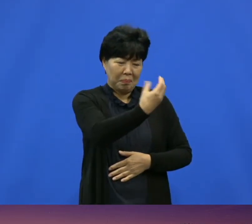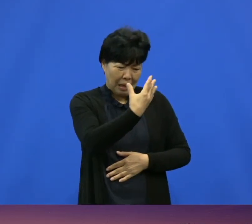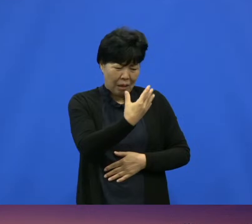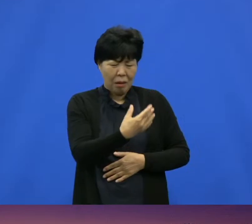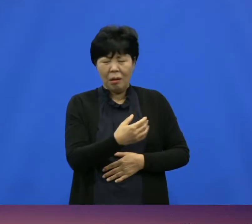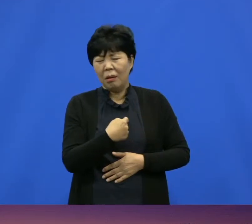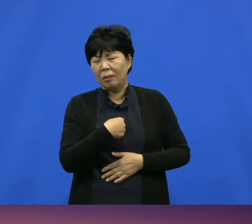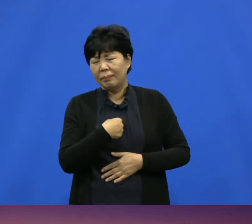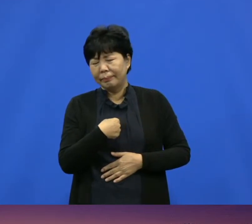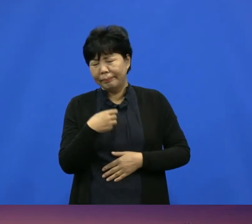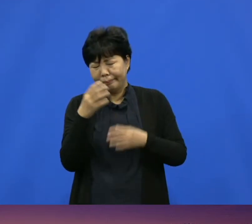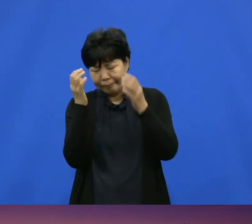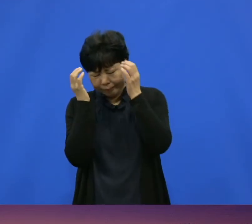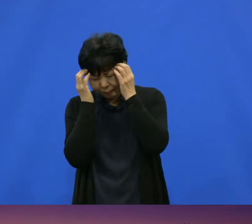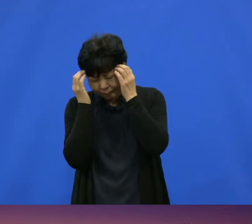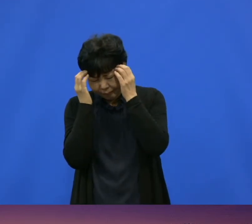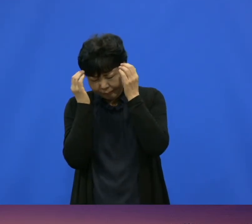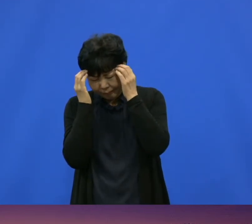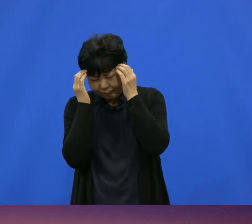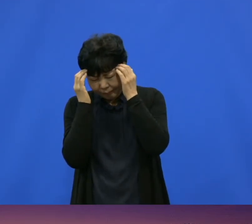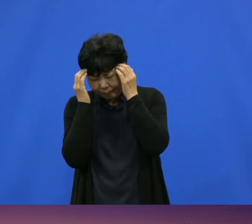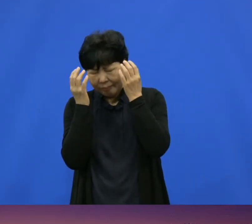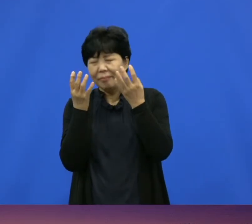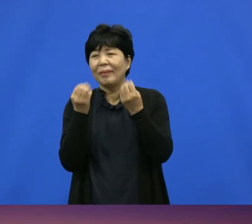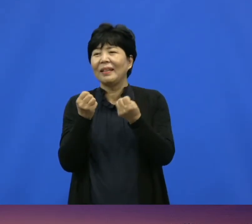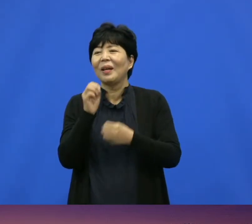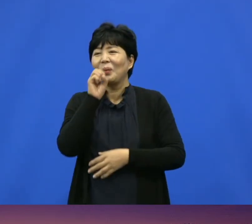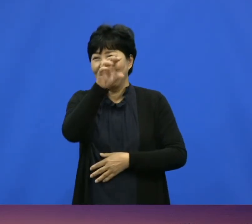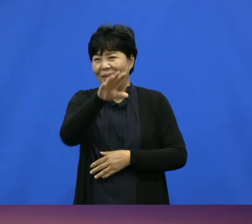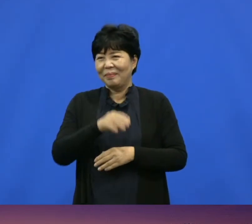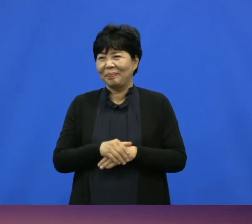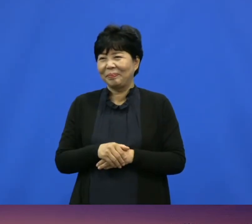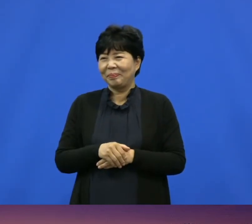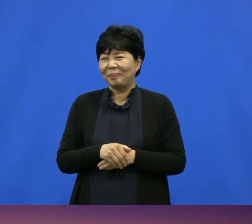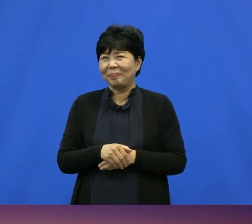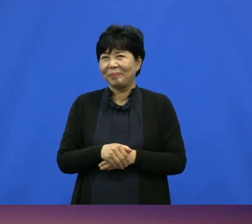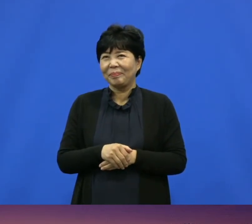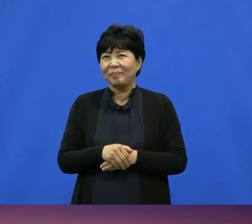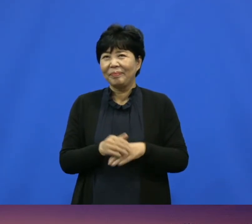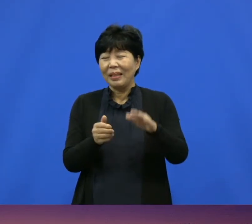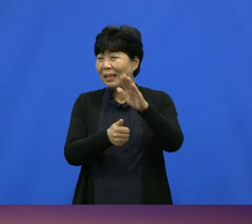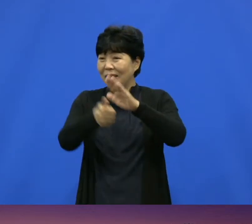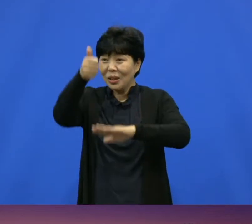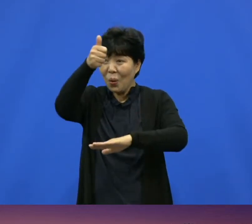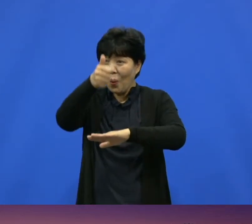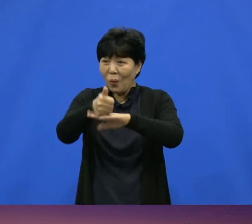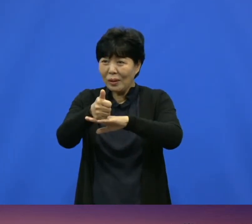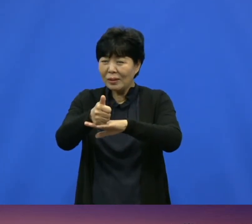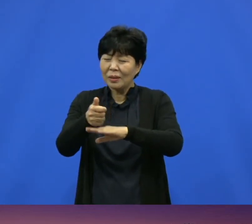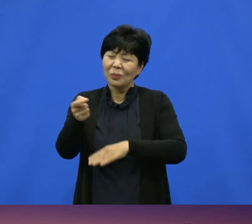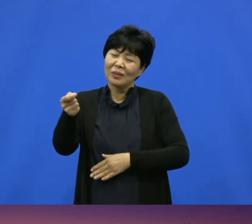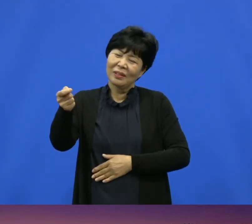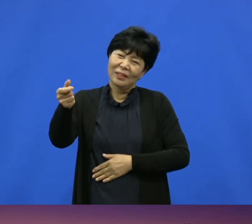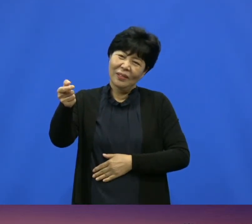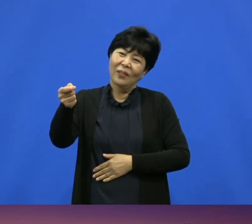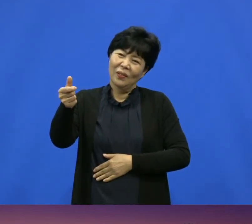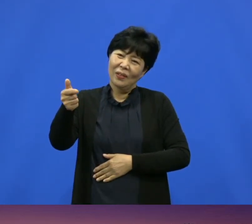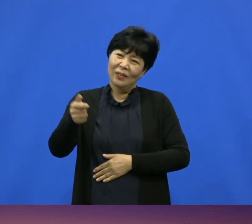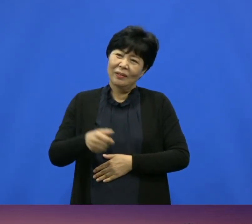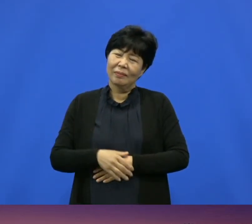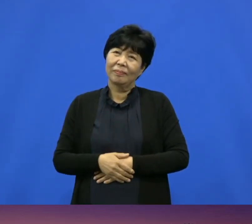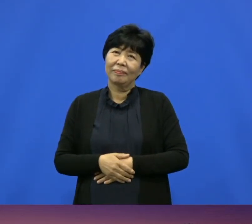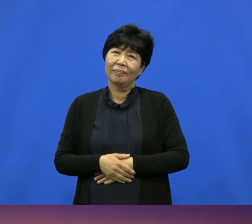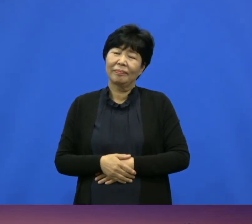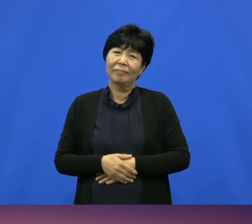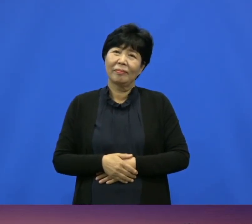느껴요. 그래서 인생은 겉으로 보면 성공이 많아 보이지만 성공은 그리 흔한 게 아니에요. 상상을 초월하는 연봉을